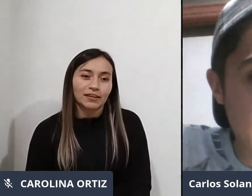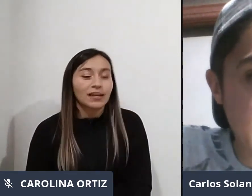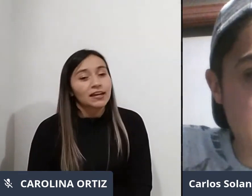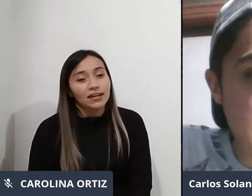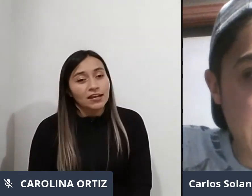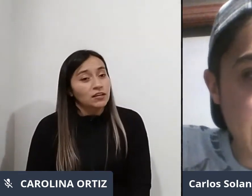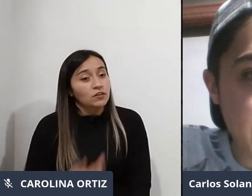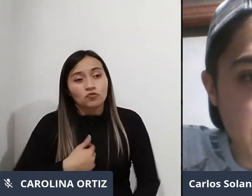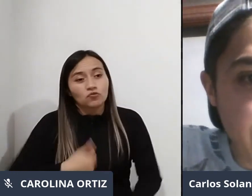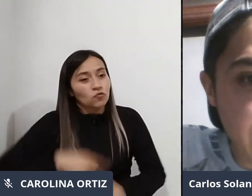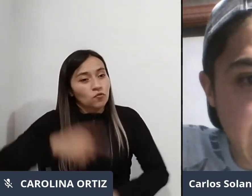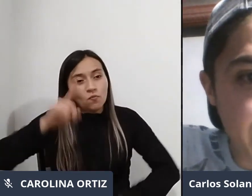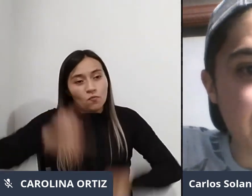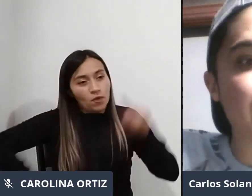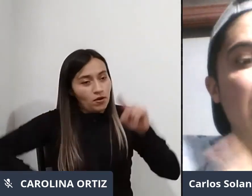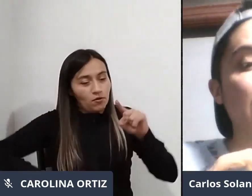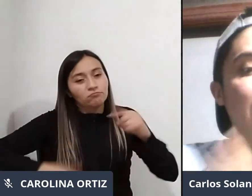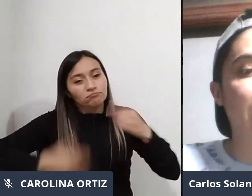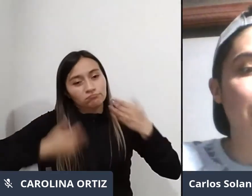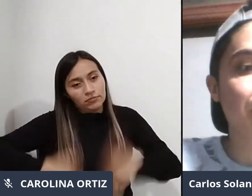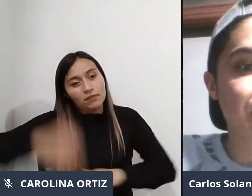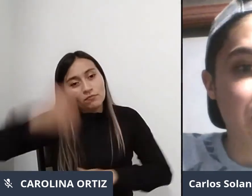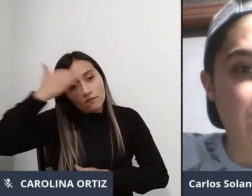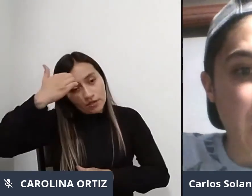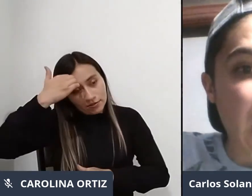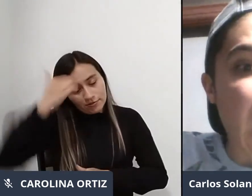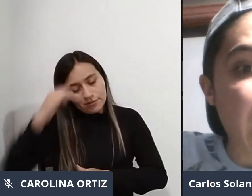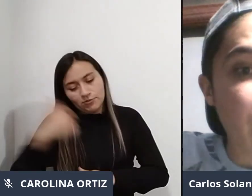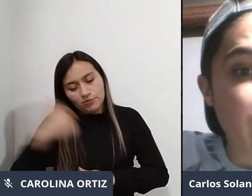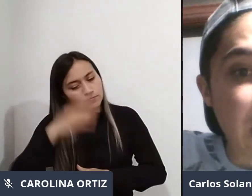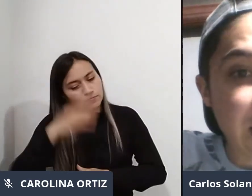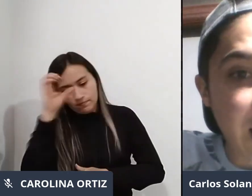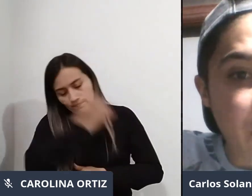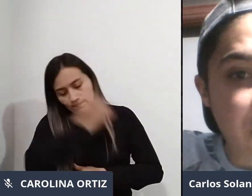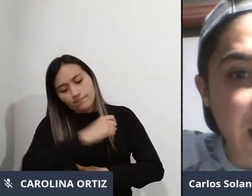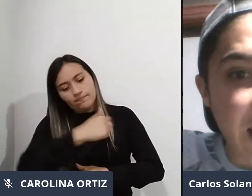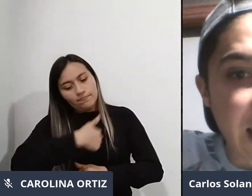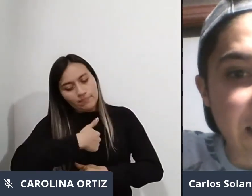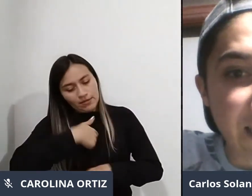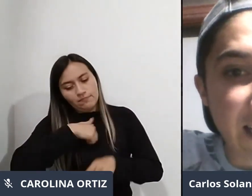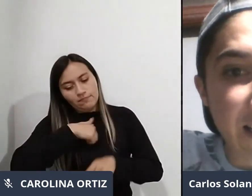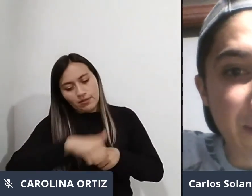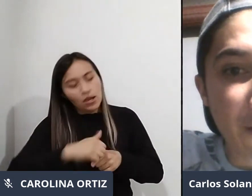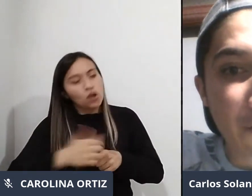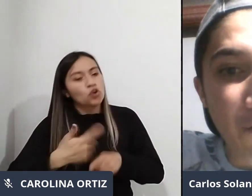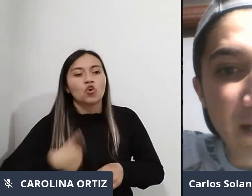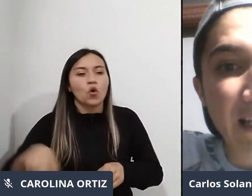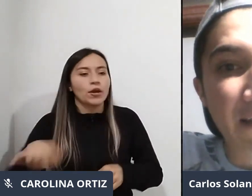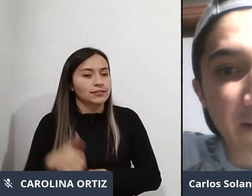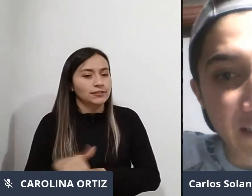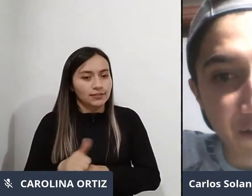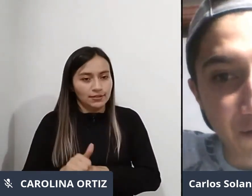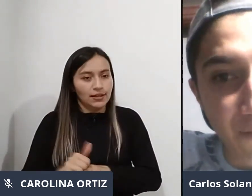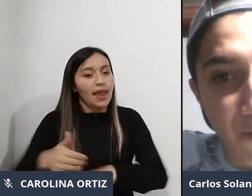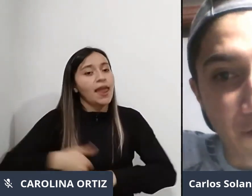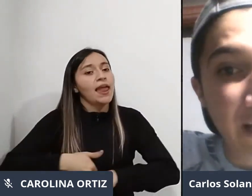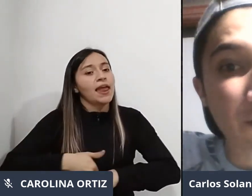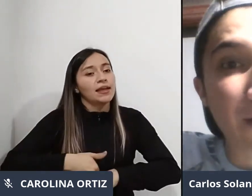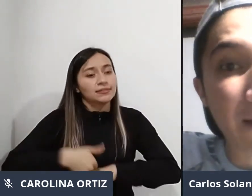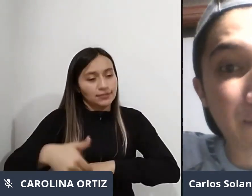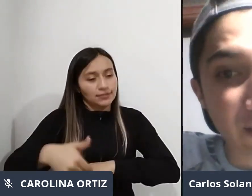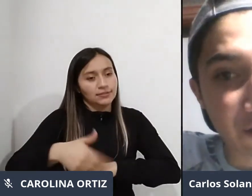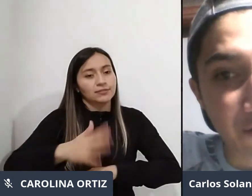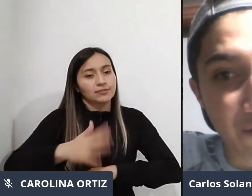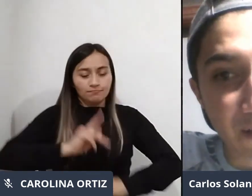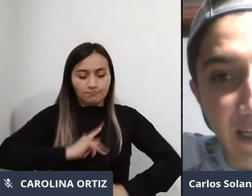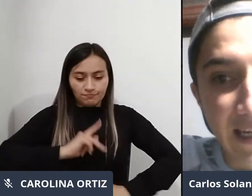si no percibo cada vez mejor que mi práctica, al no poder ser neutra, exige de mí una definición, una